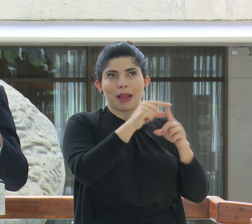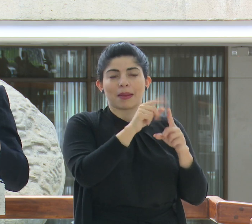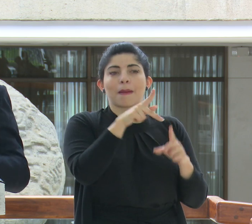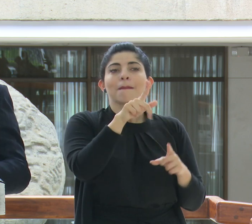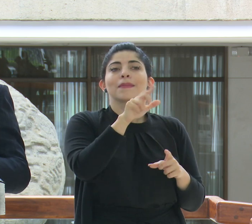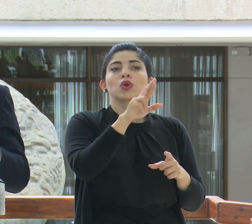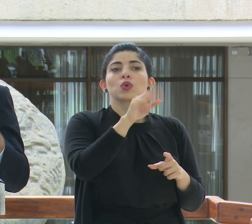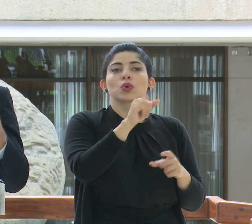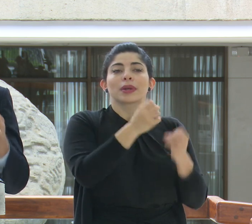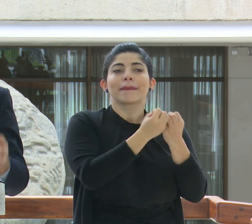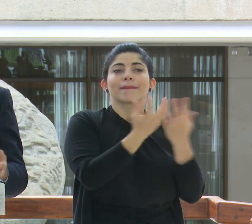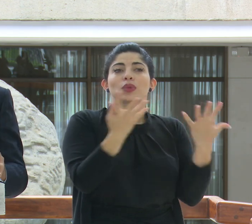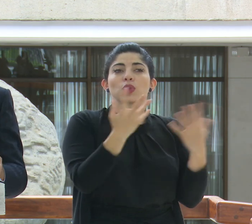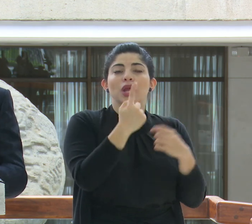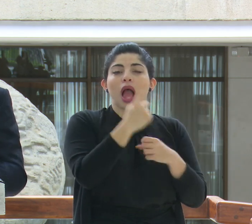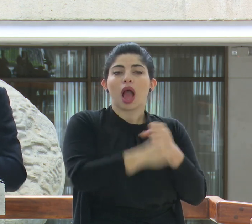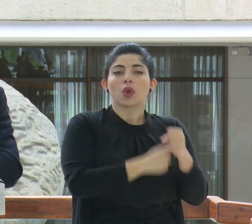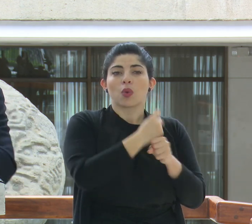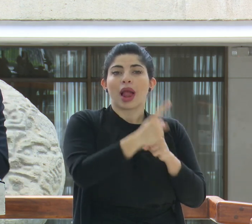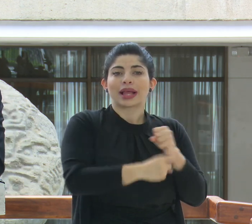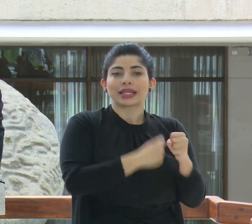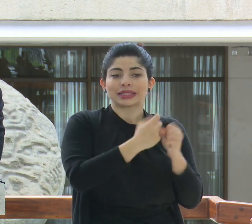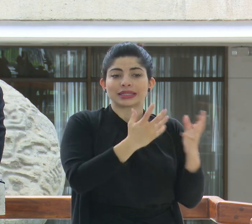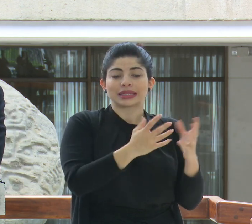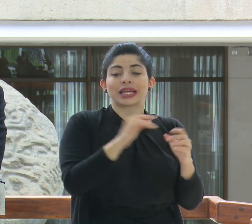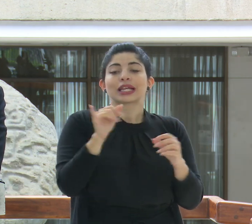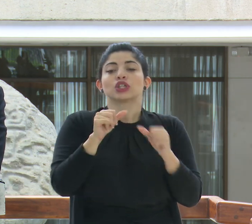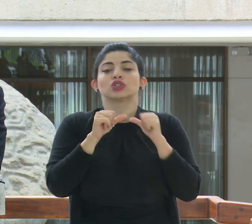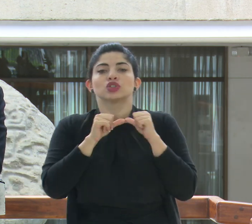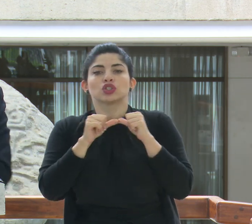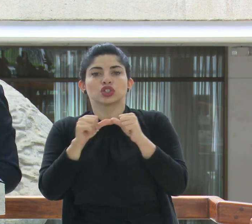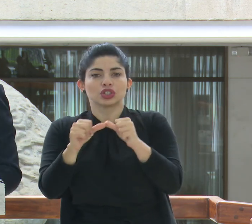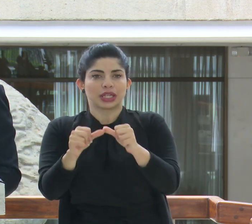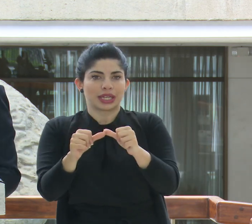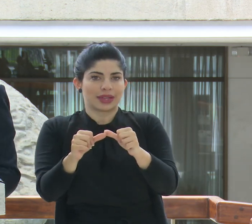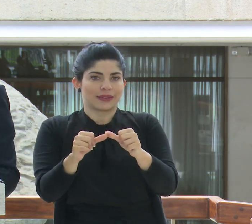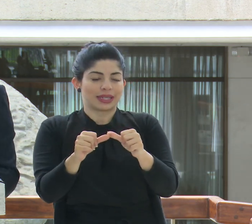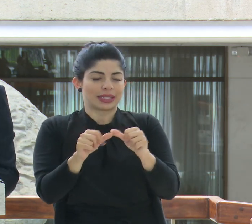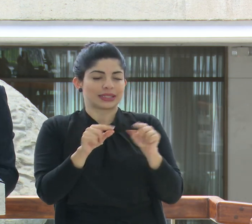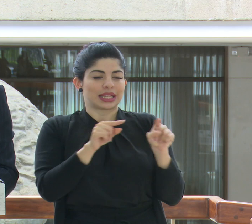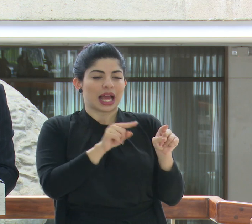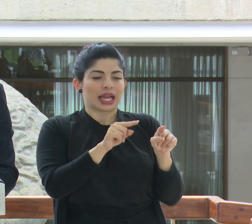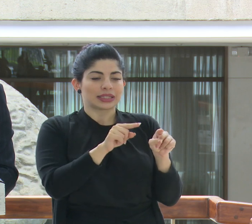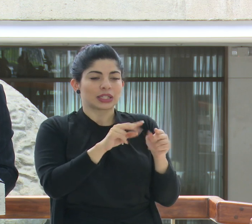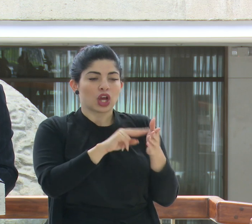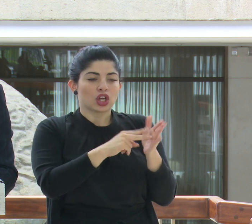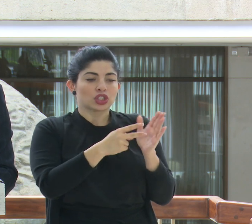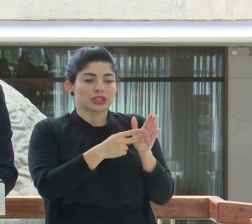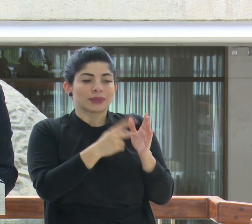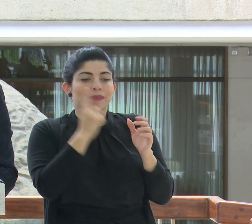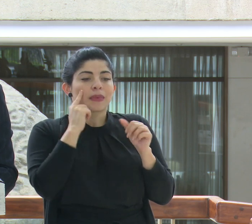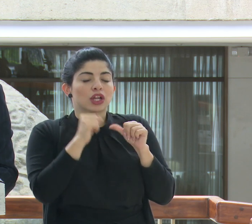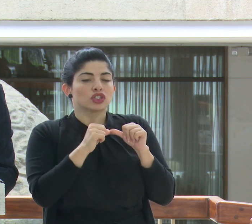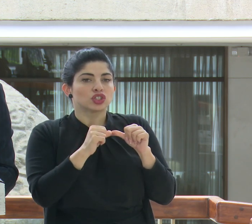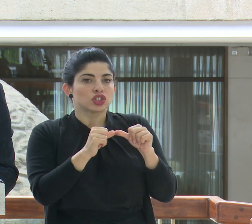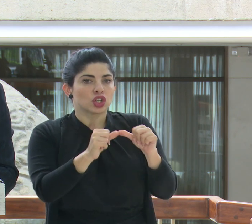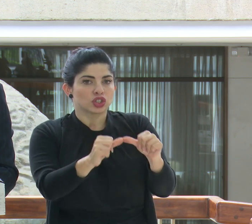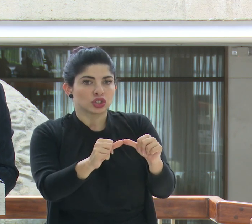dice presupuestos plurianuales y sostenibles. Eso llevó el concepto de